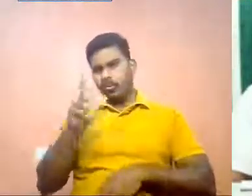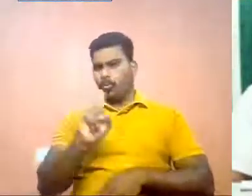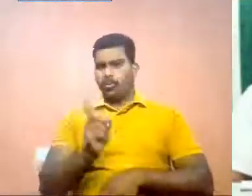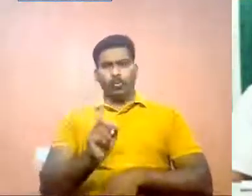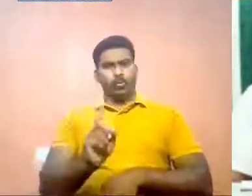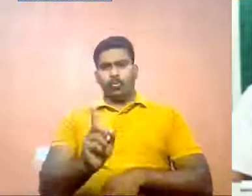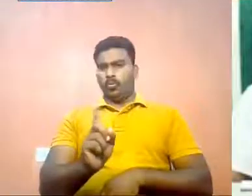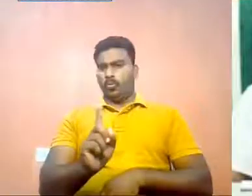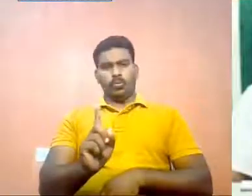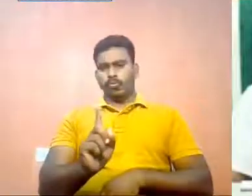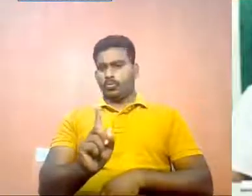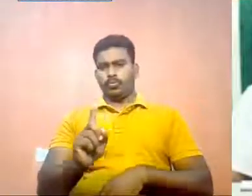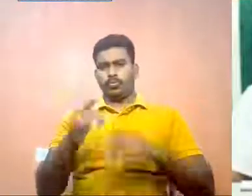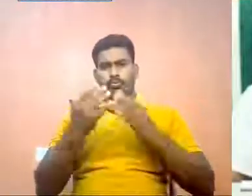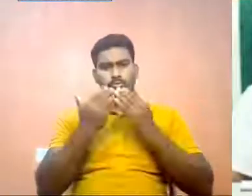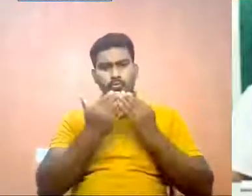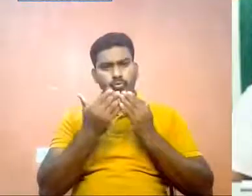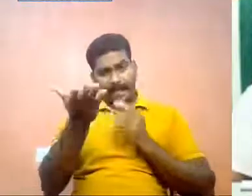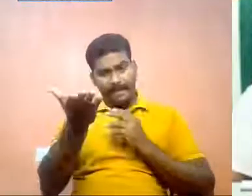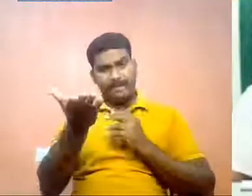അതിഥി തൊഴിലാളികൾക്ക്